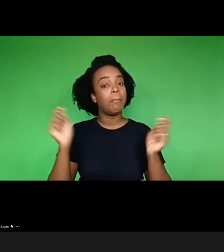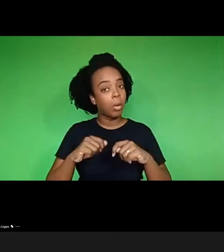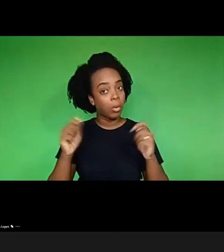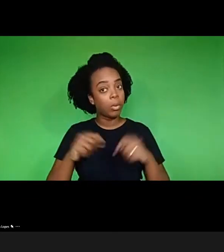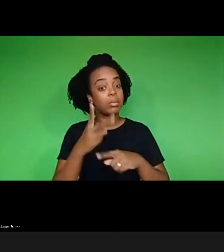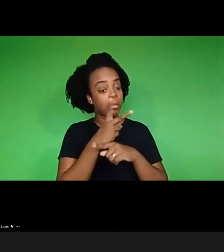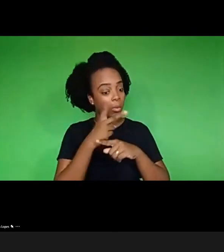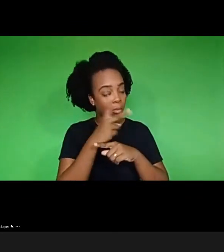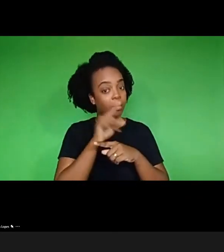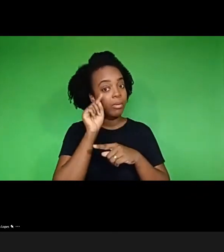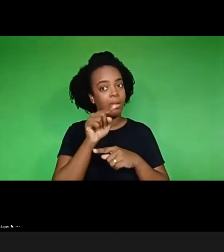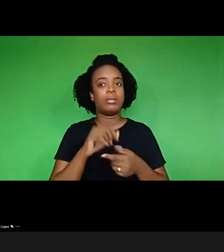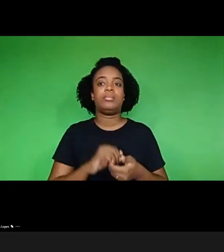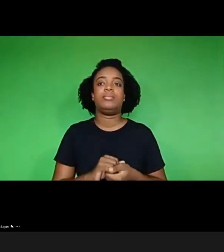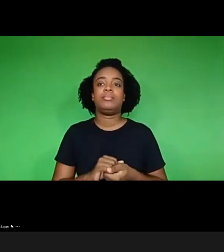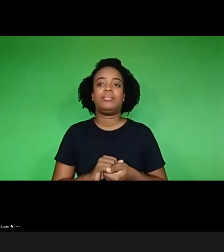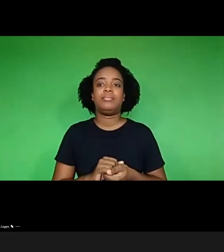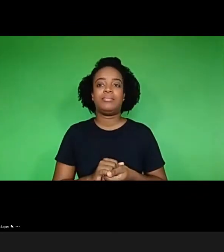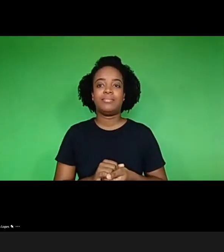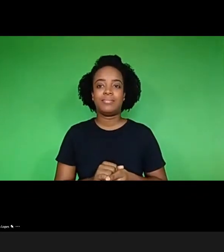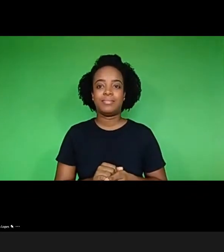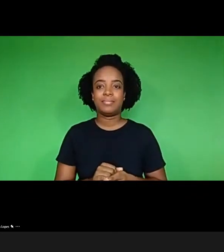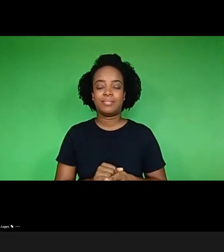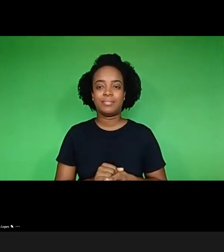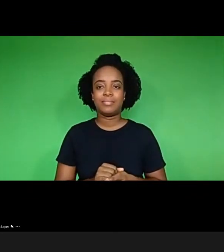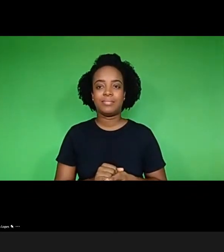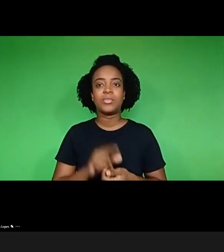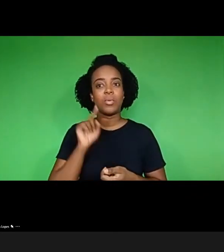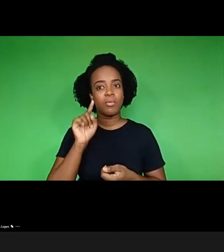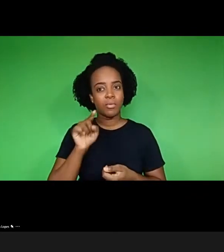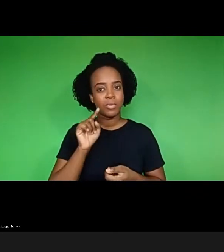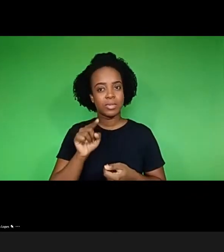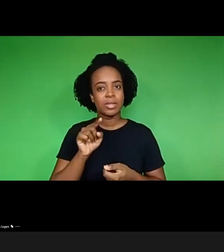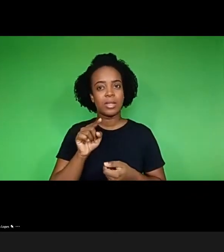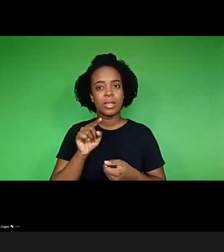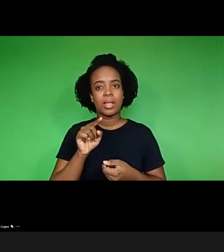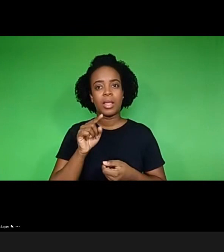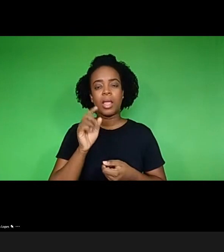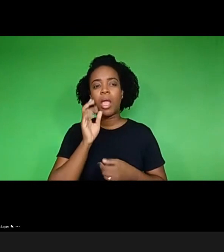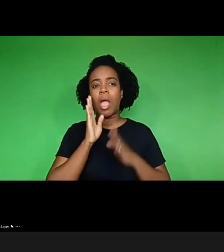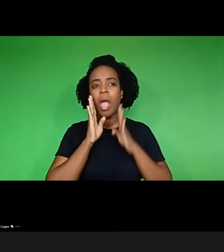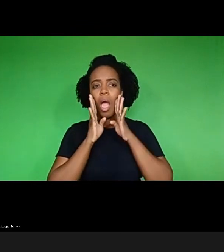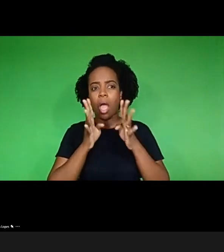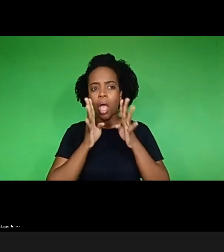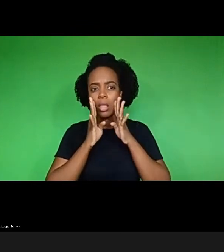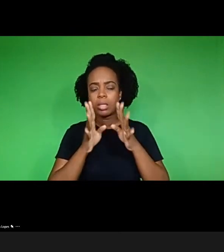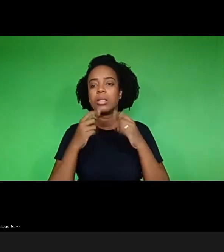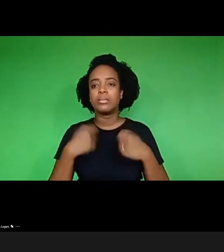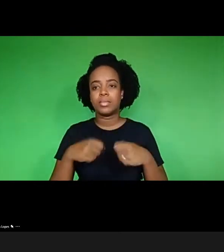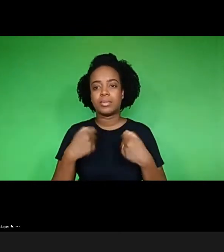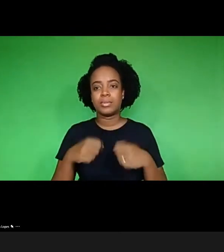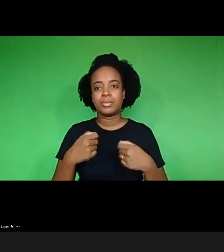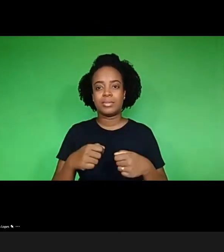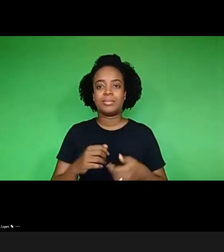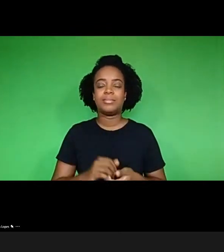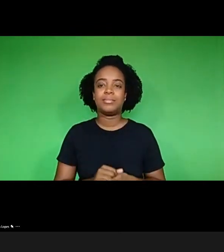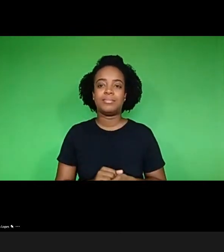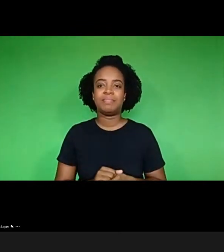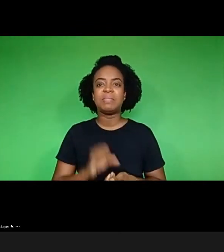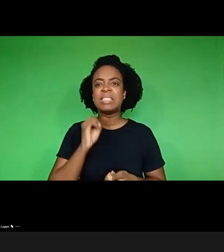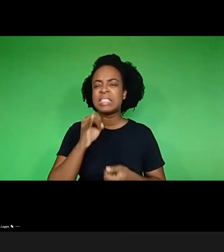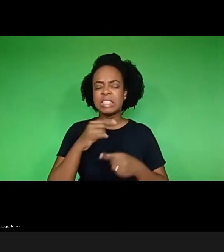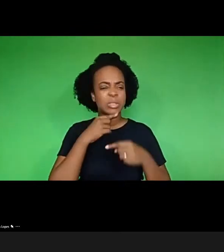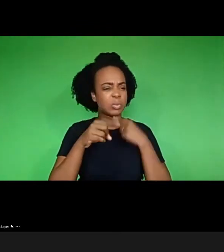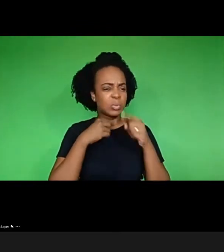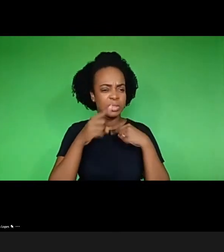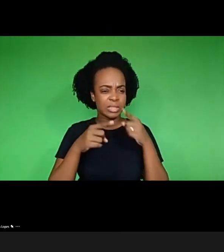vezes acontece de ir, tá bom? Então, vocês observam. Se mesmo assim vocês não conseguirem, mandam um e-mail para